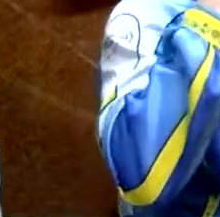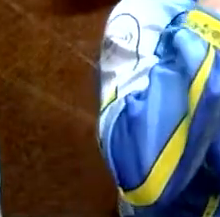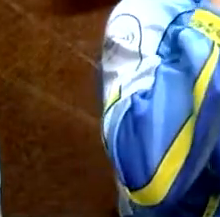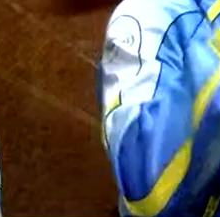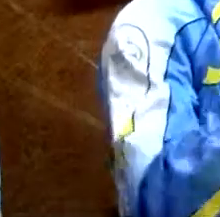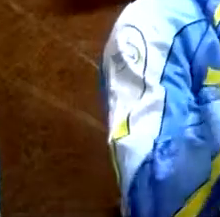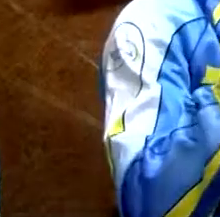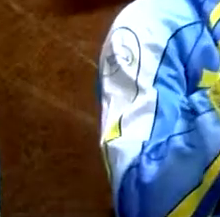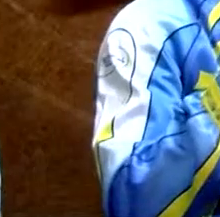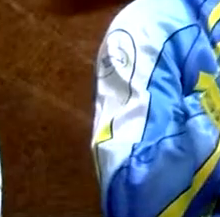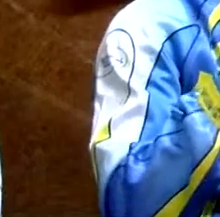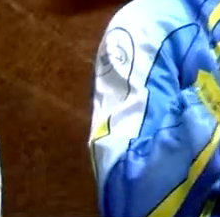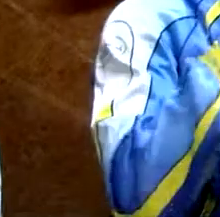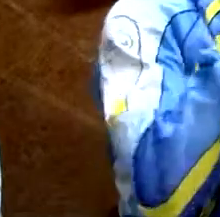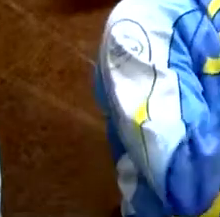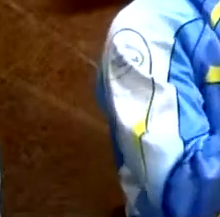будуть ліпші.